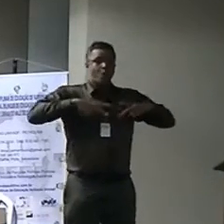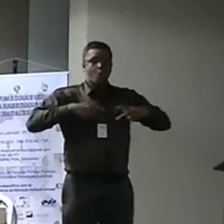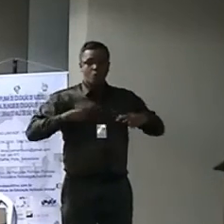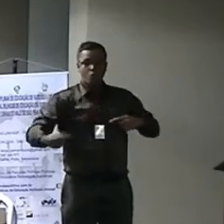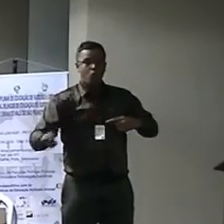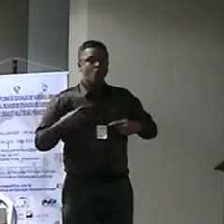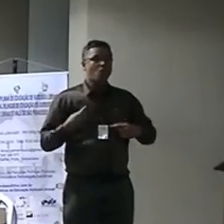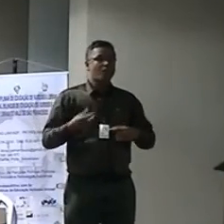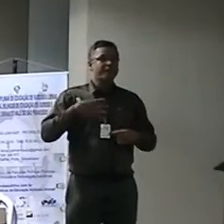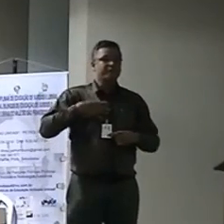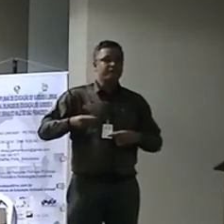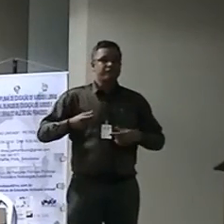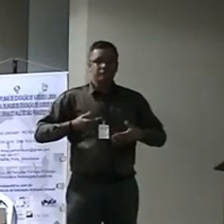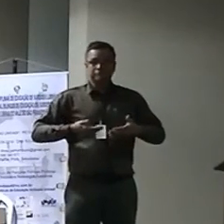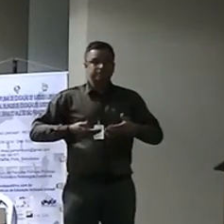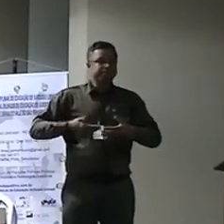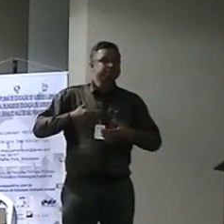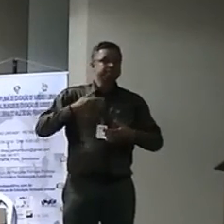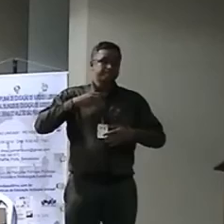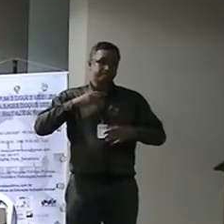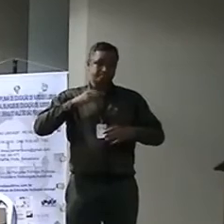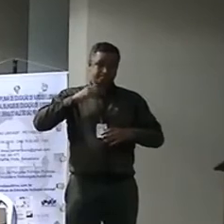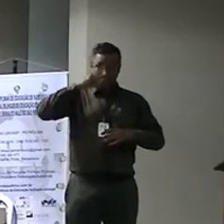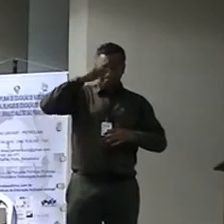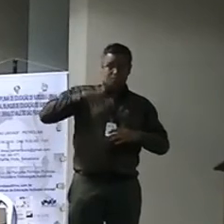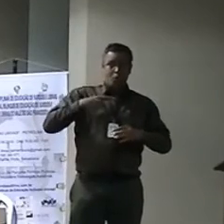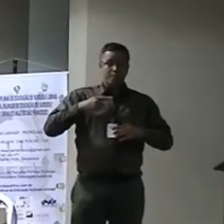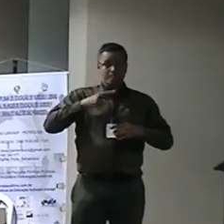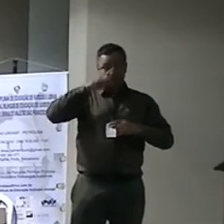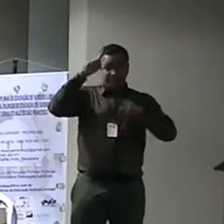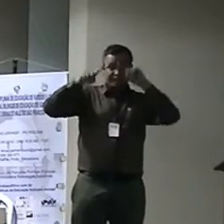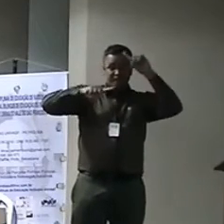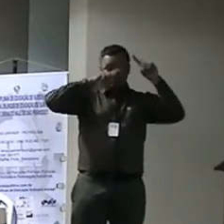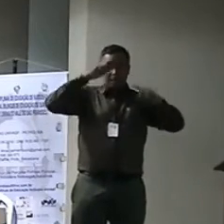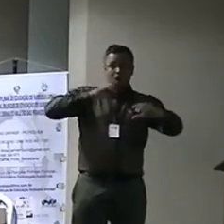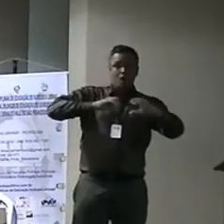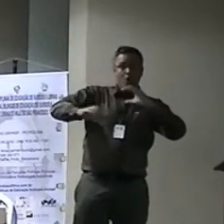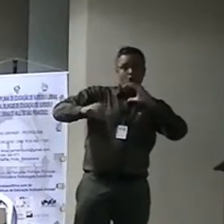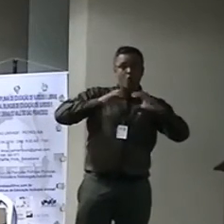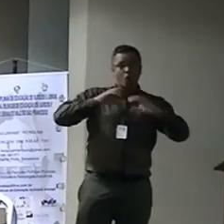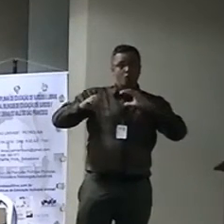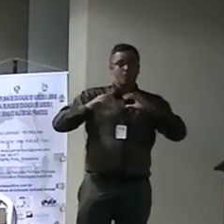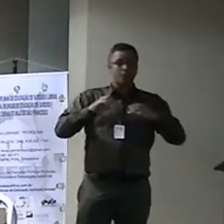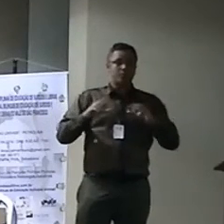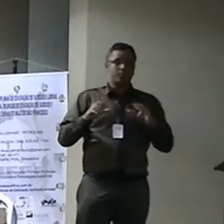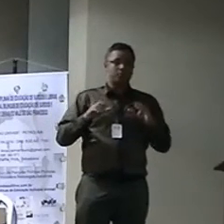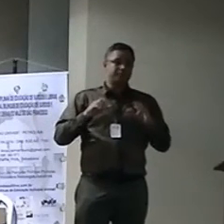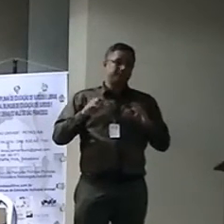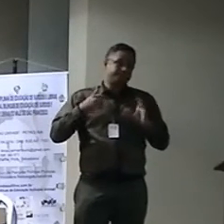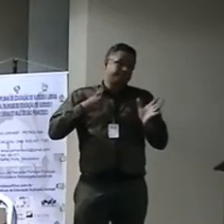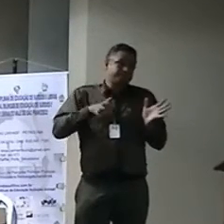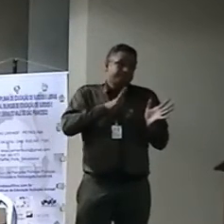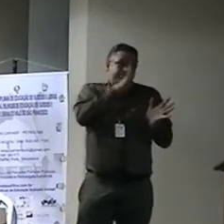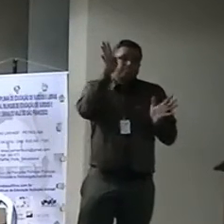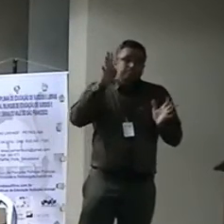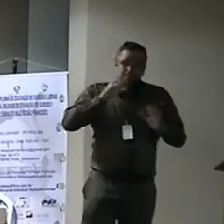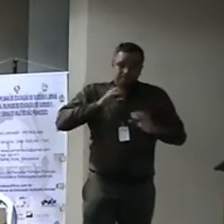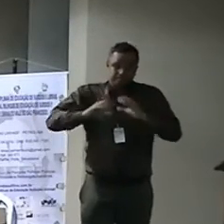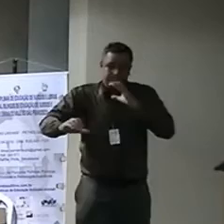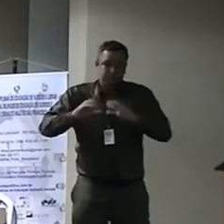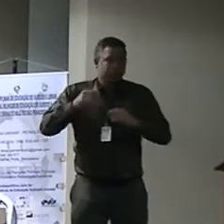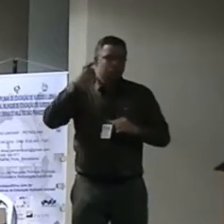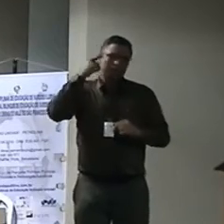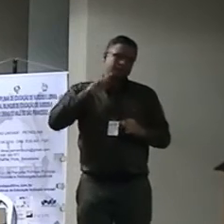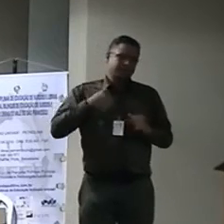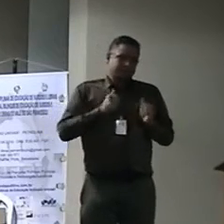então, acreditando eu que, sendo pais ouvintes, né, de filho surdo, ainda possa ser que não dominem